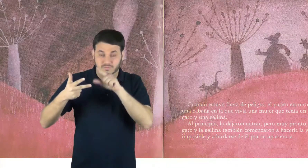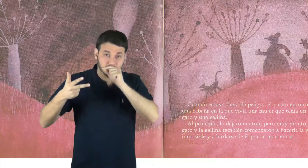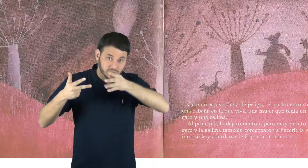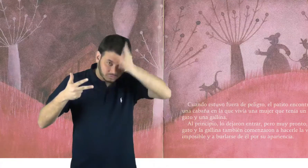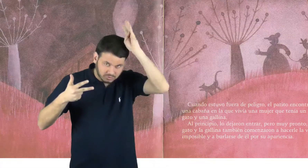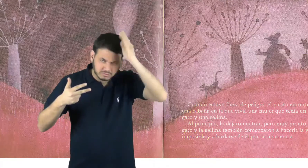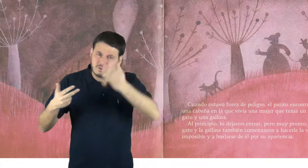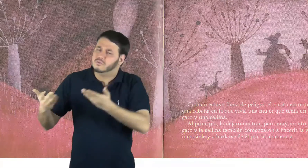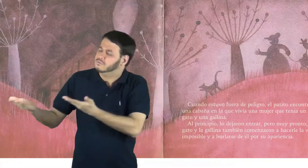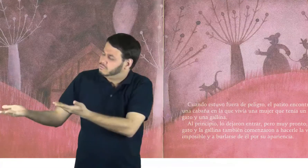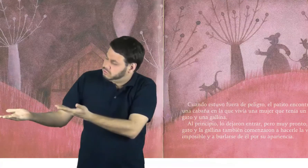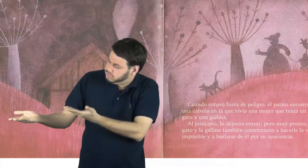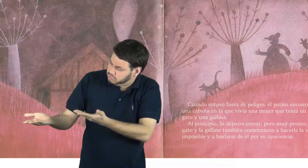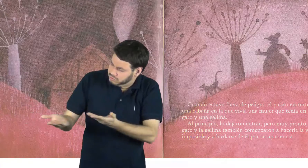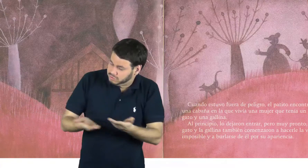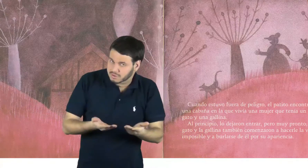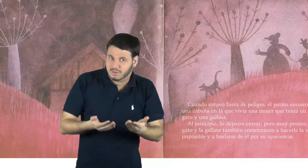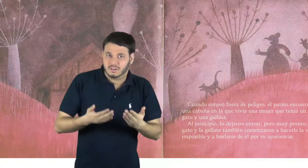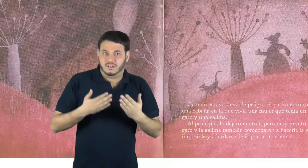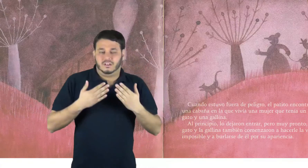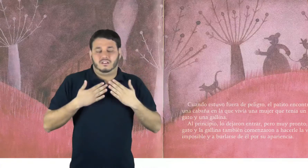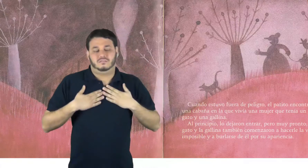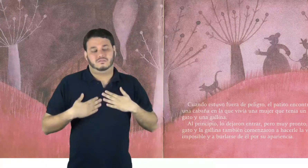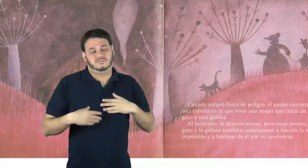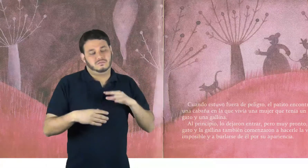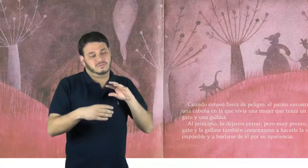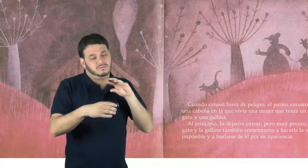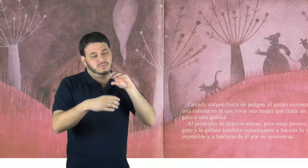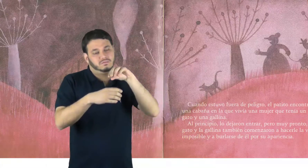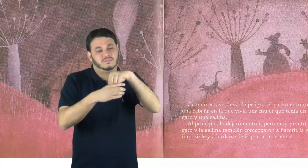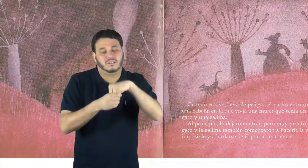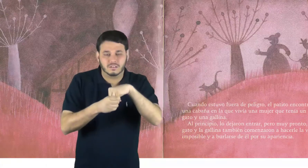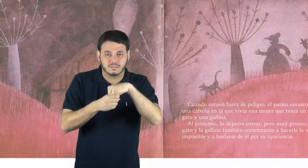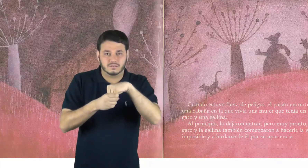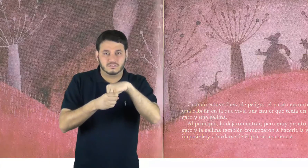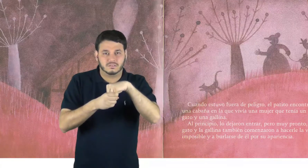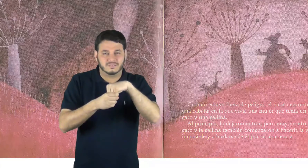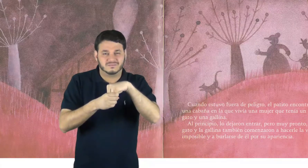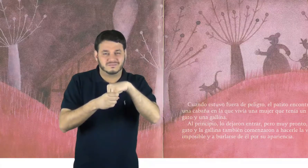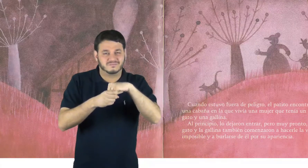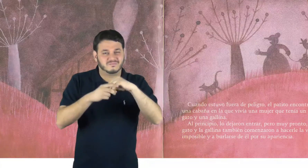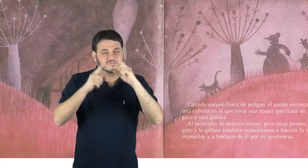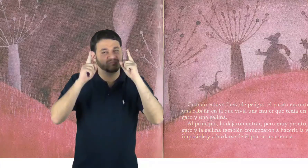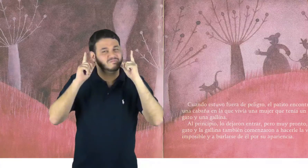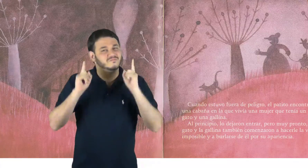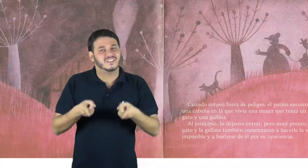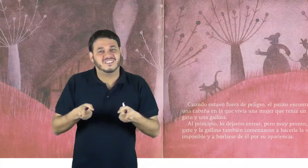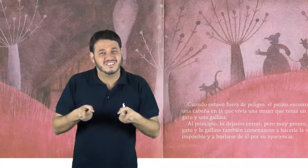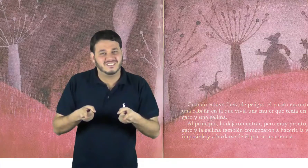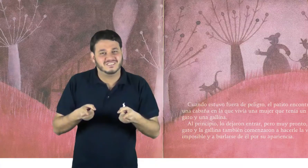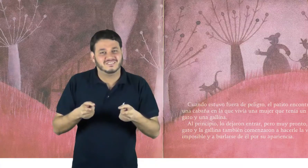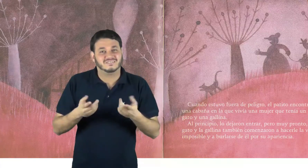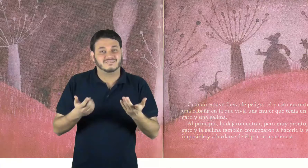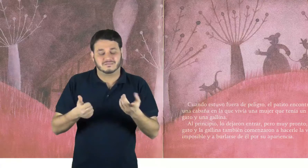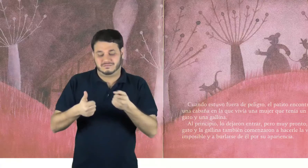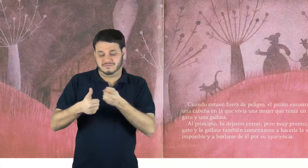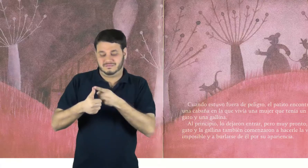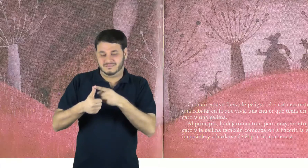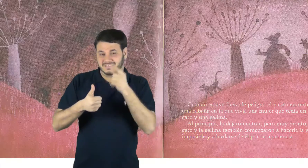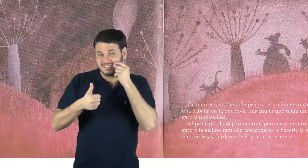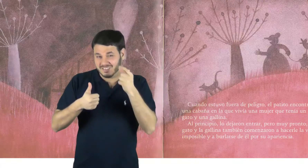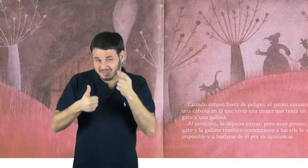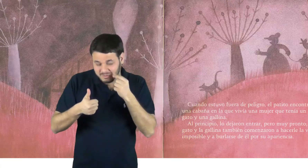y una gallina al principio lo dejaron entrar pero muy pronto el gato y la gallina